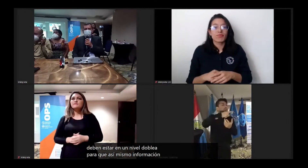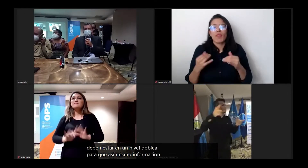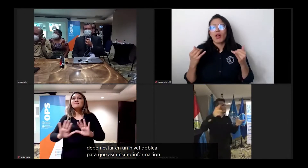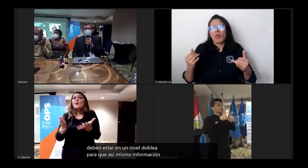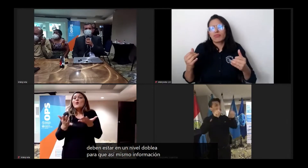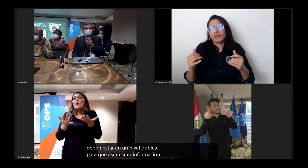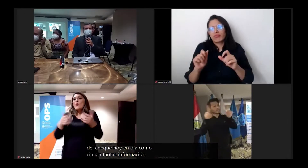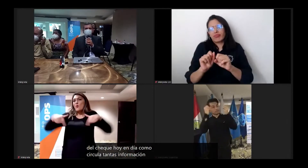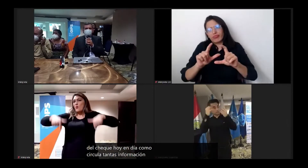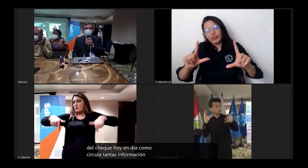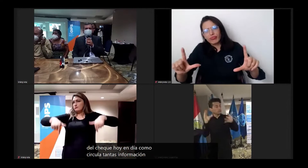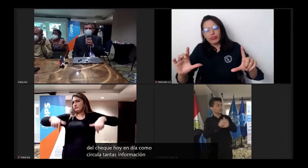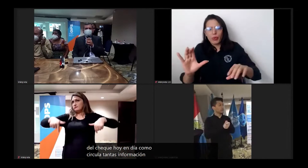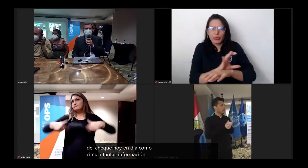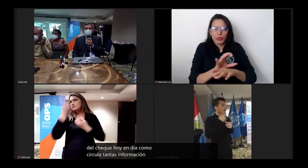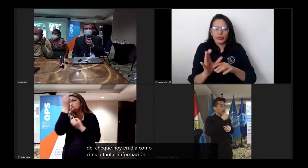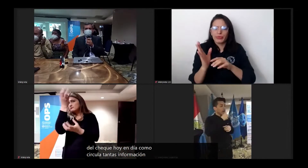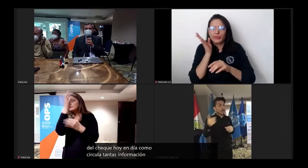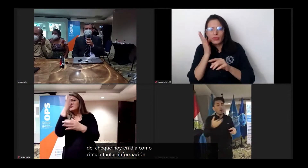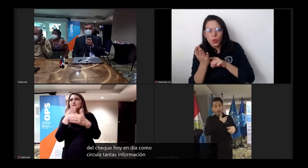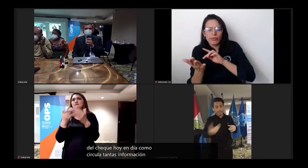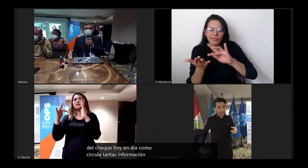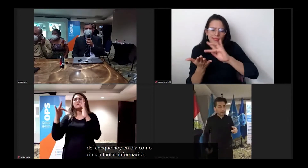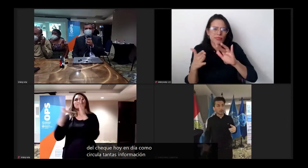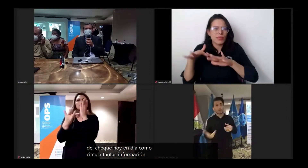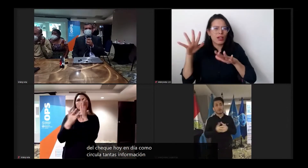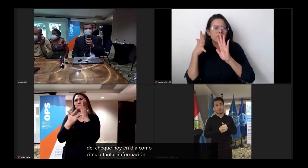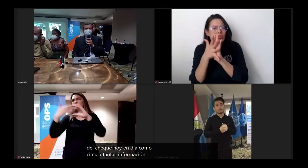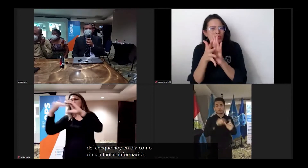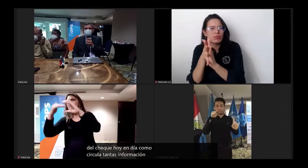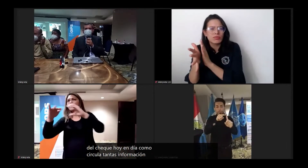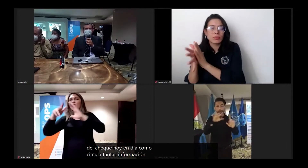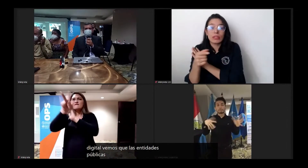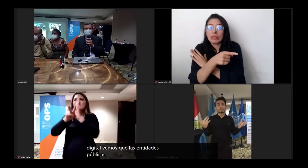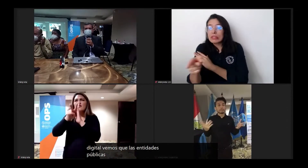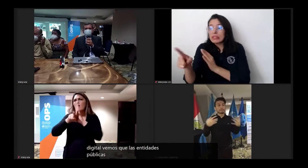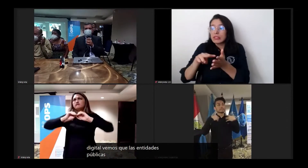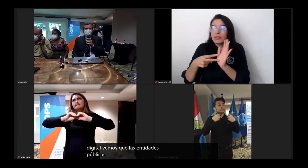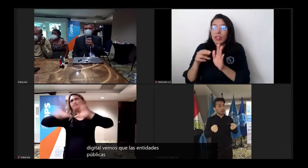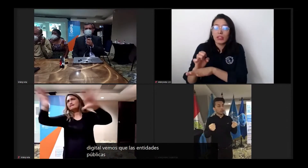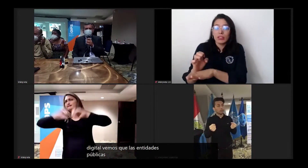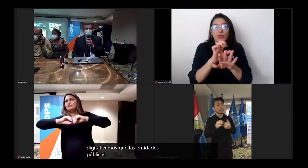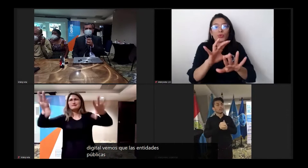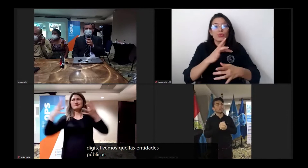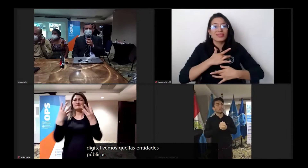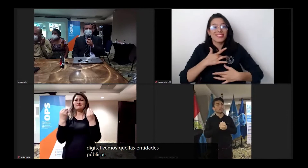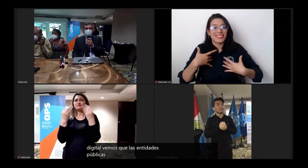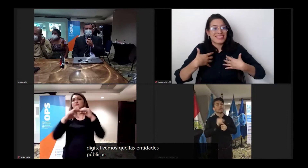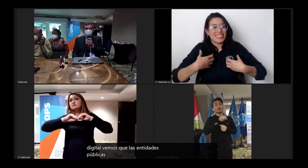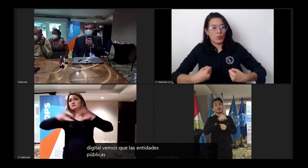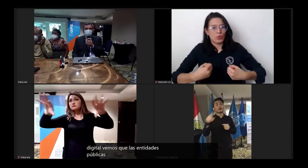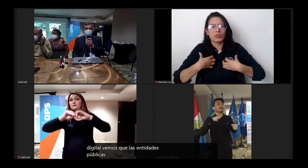digital, vemos que las entidades públicas, específicamente las entidades de salud y con lo del COVID, sacaron